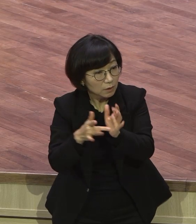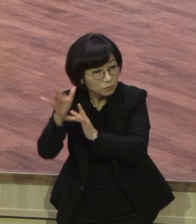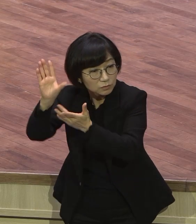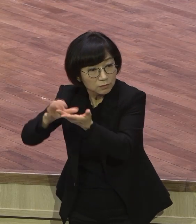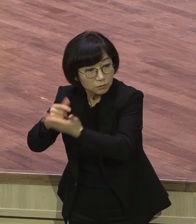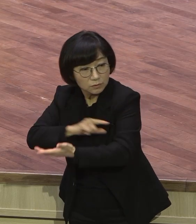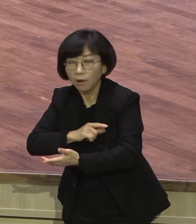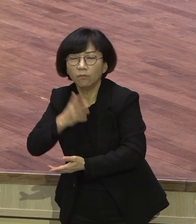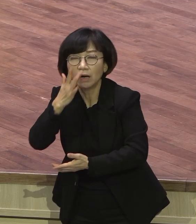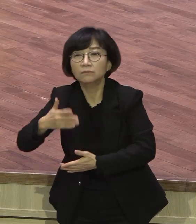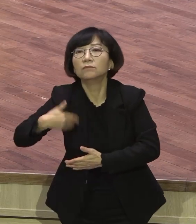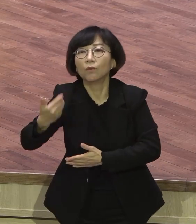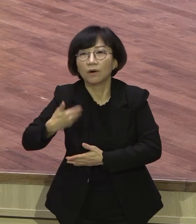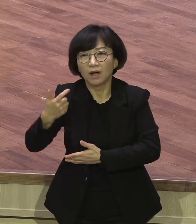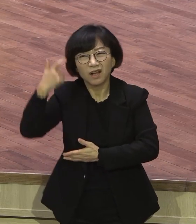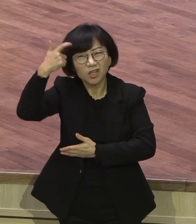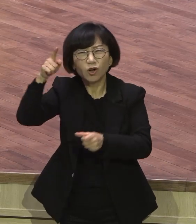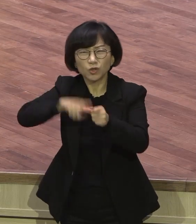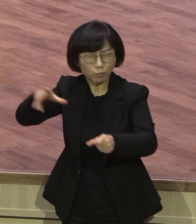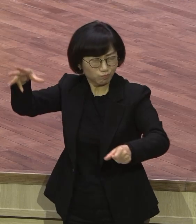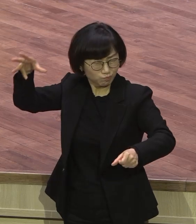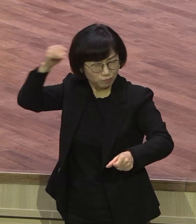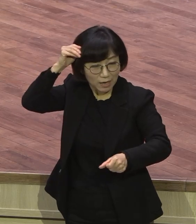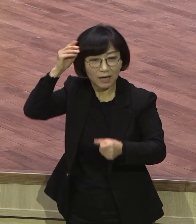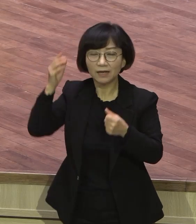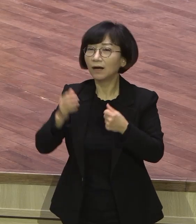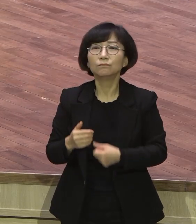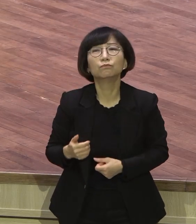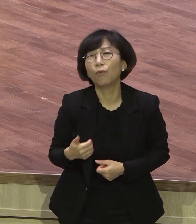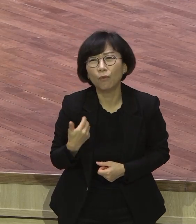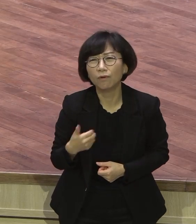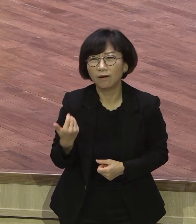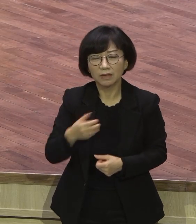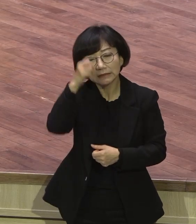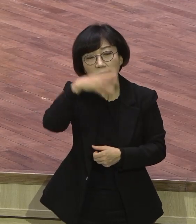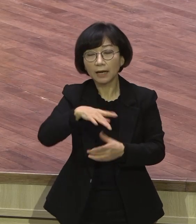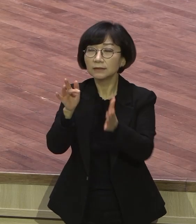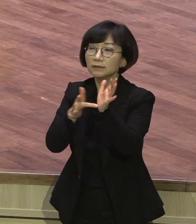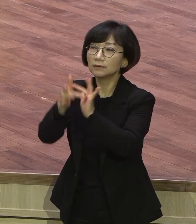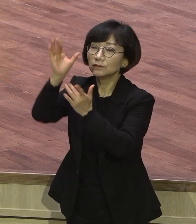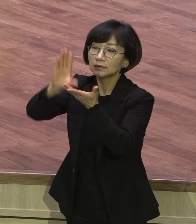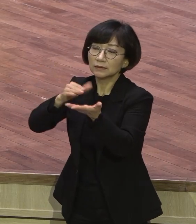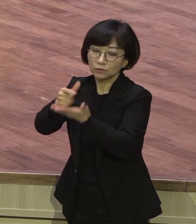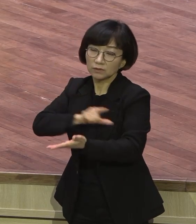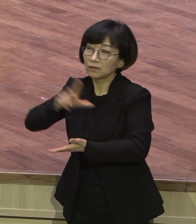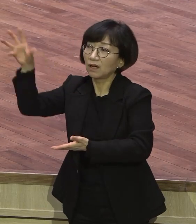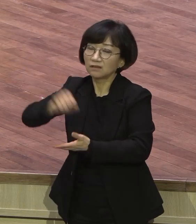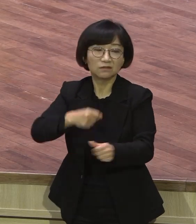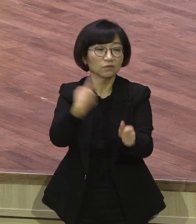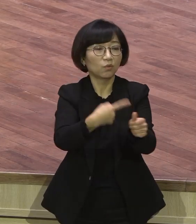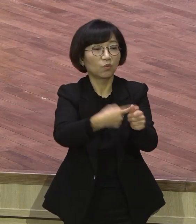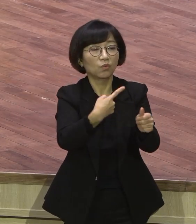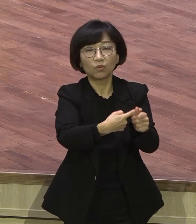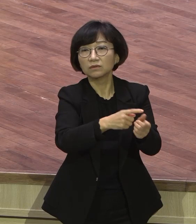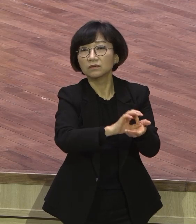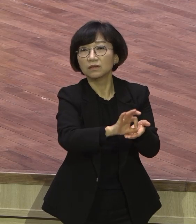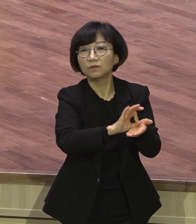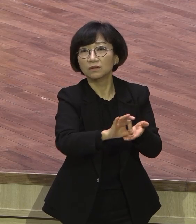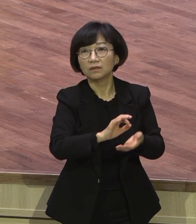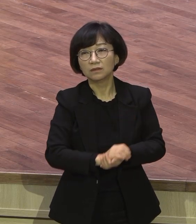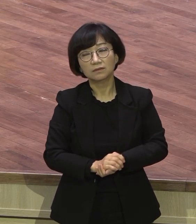모르니까. 사단이 영적인 사단이 육신적으로 살아가는 이 용원들에 이걸 집어넣어버렸어요.